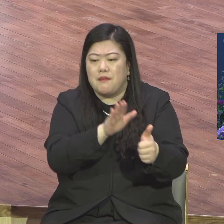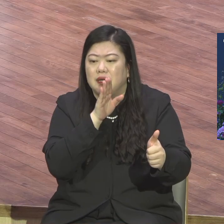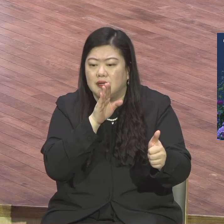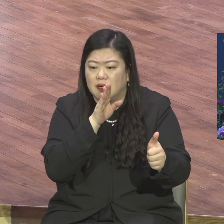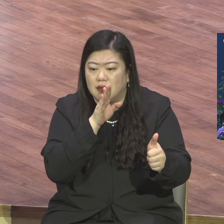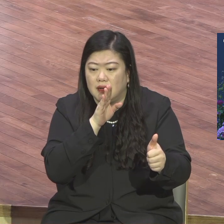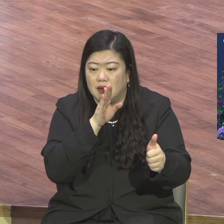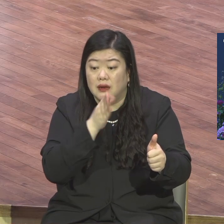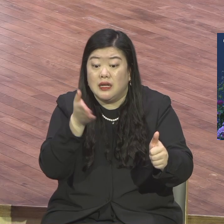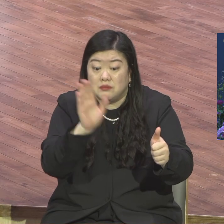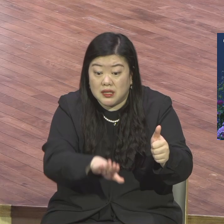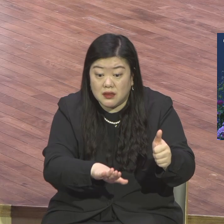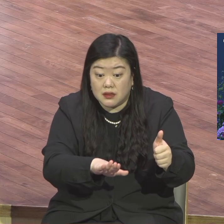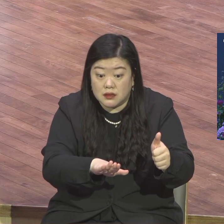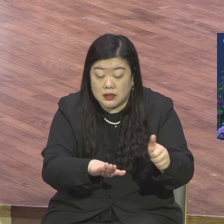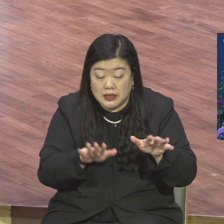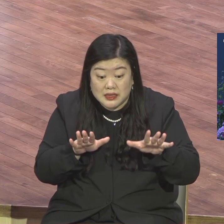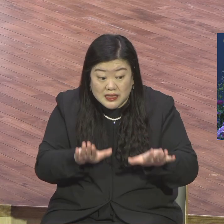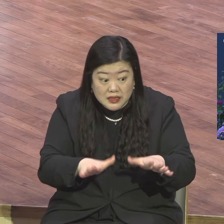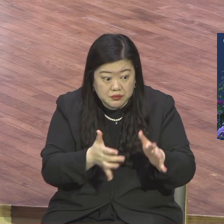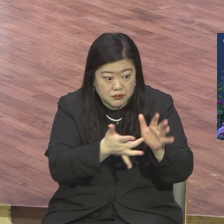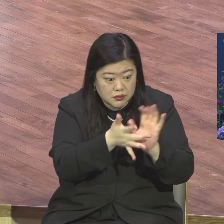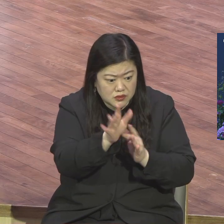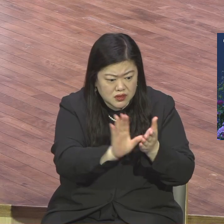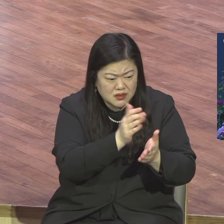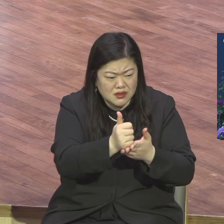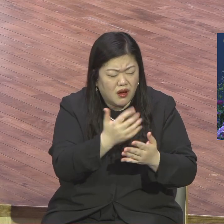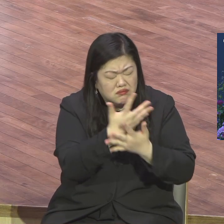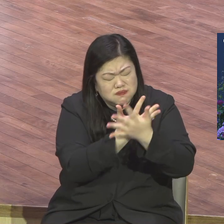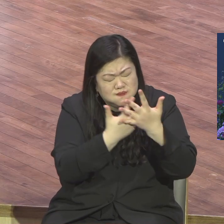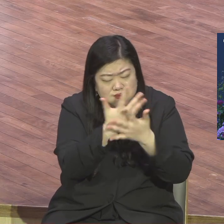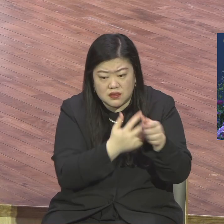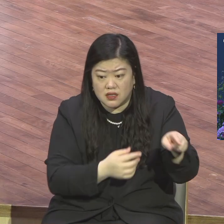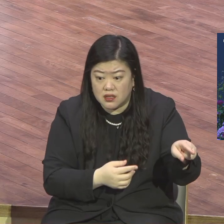맛봐야 됩니다. 맛을 봐야 돼요.